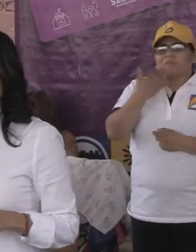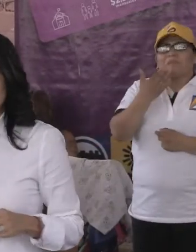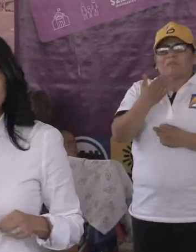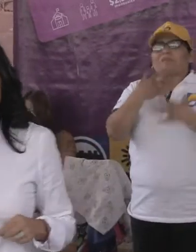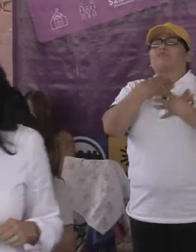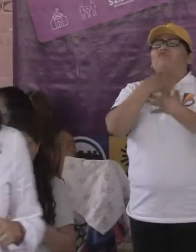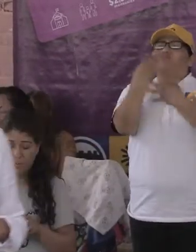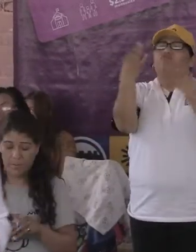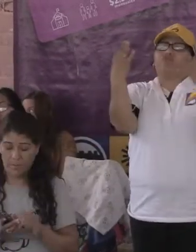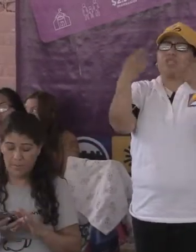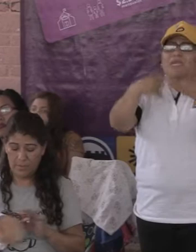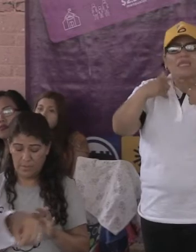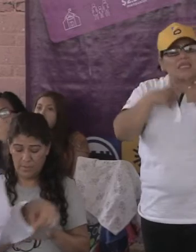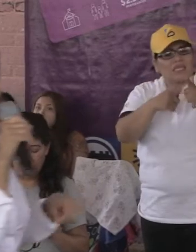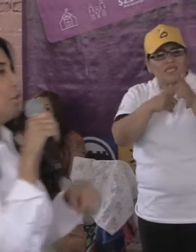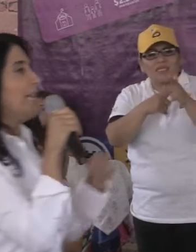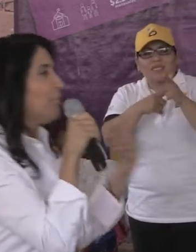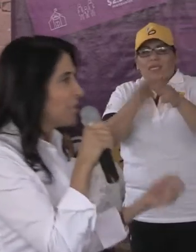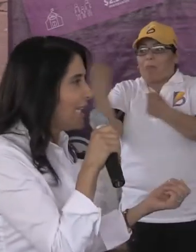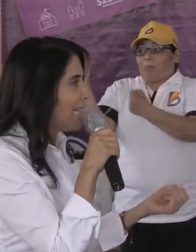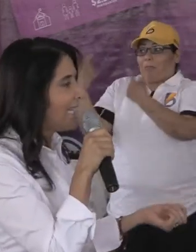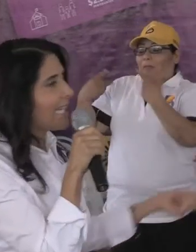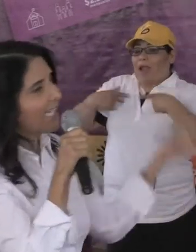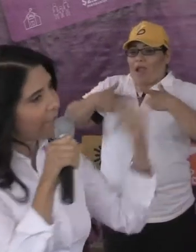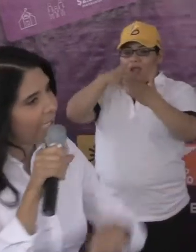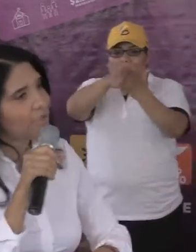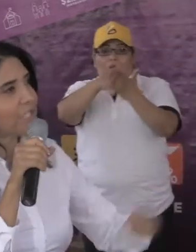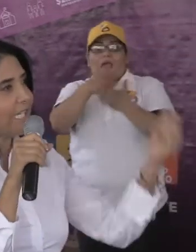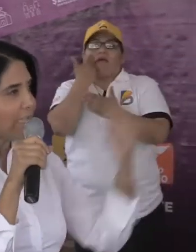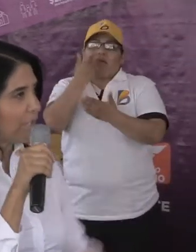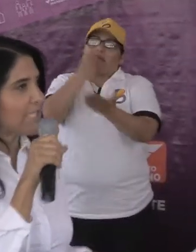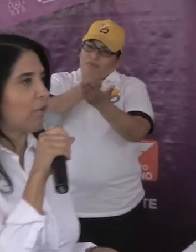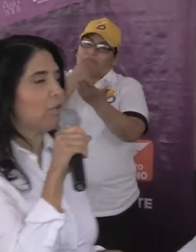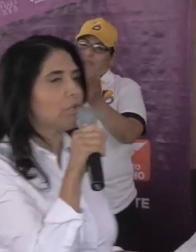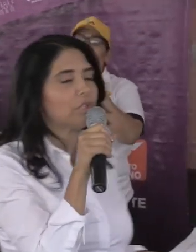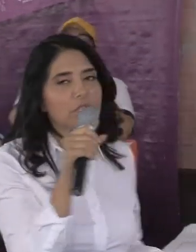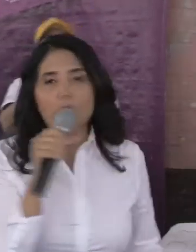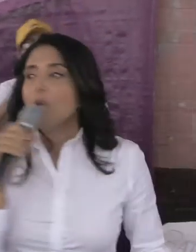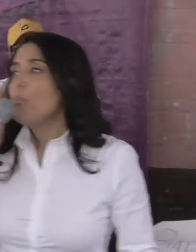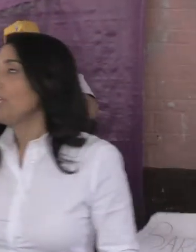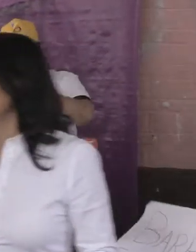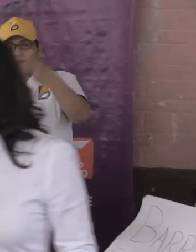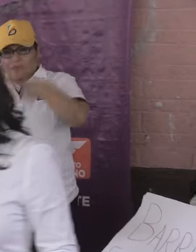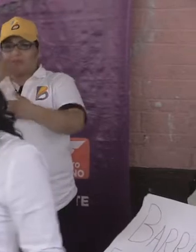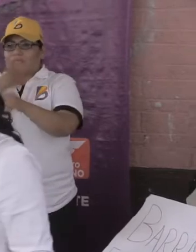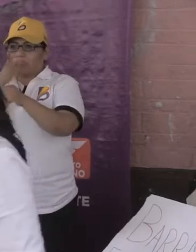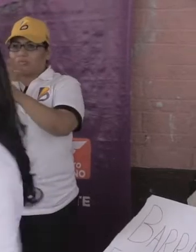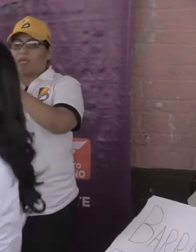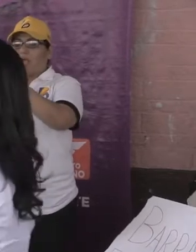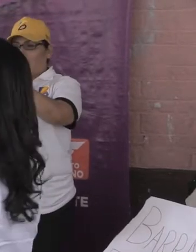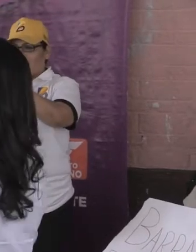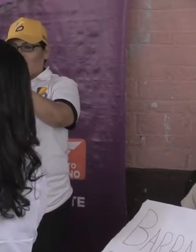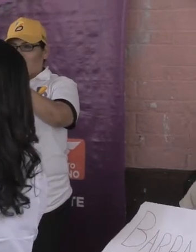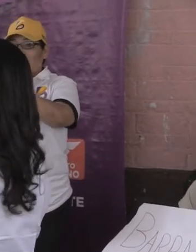bien en campaña, tanto que gente que no tenemos en la agenda quiere vernos, quiere reunirse con nosotros, voy a Tlalpan,